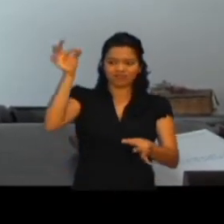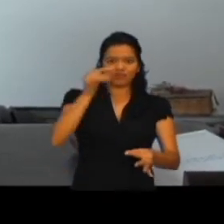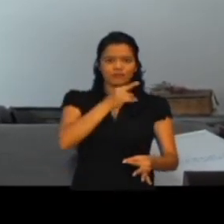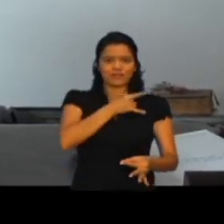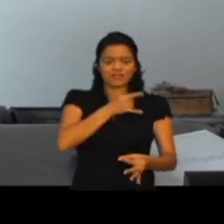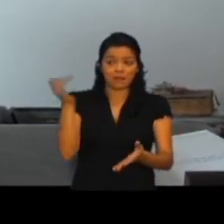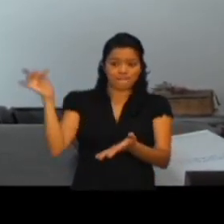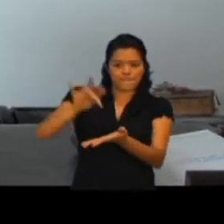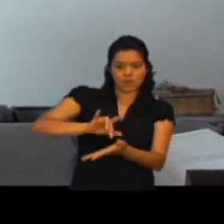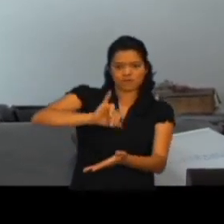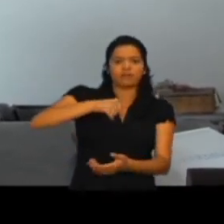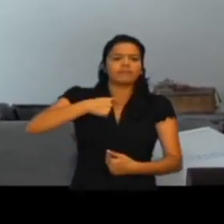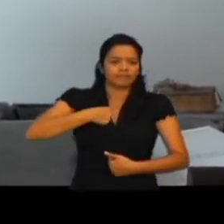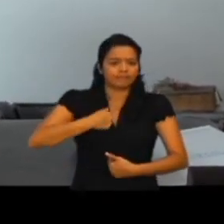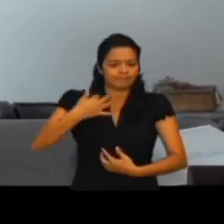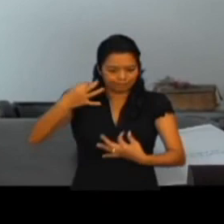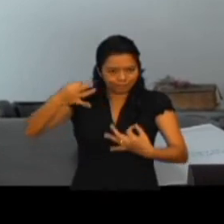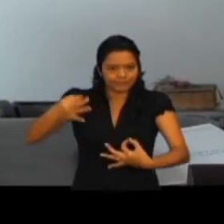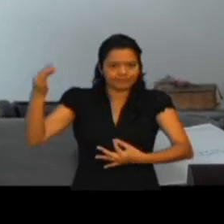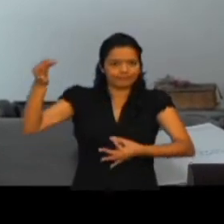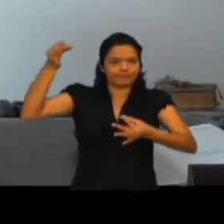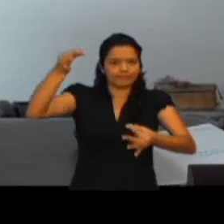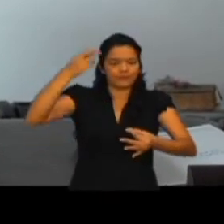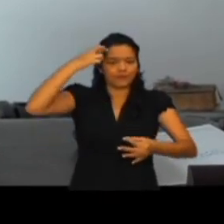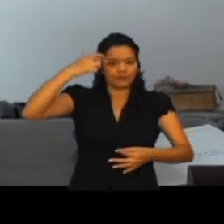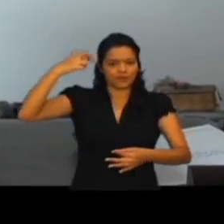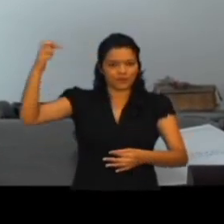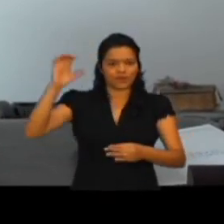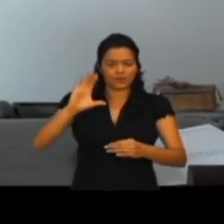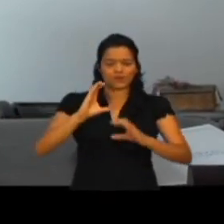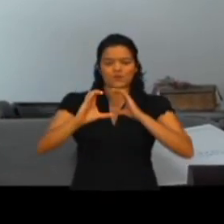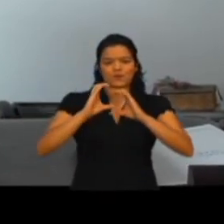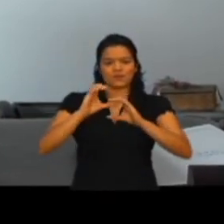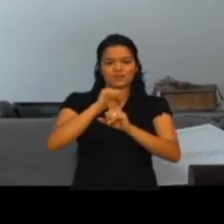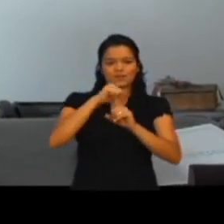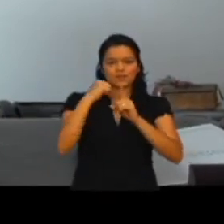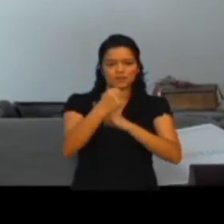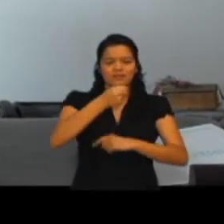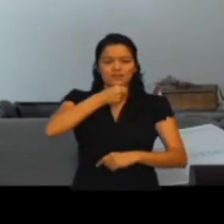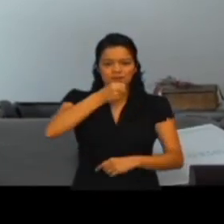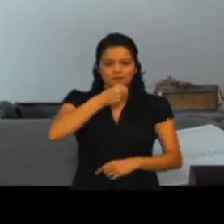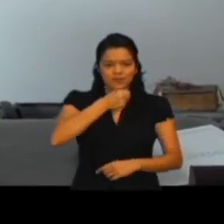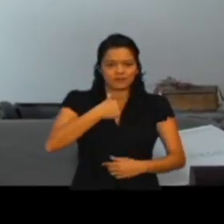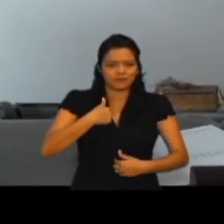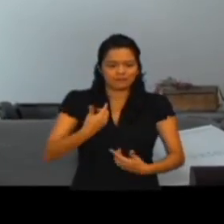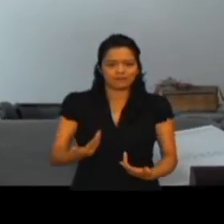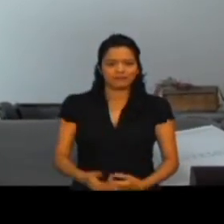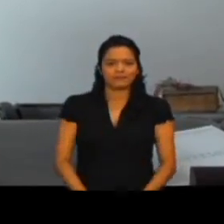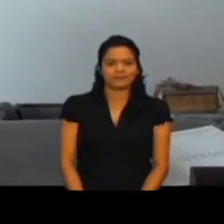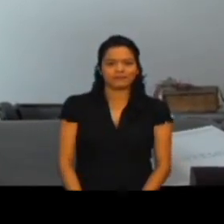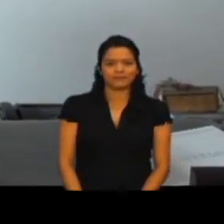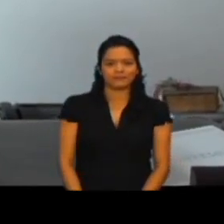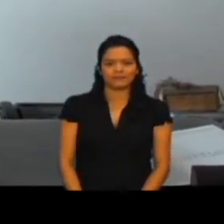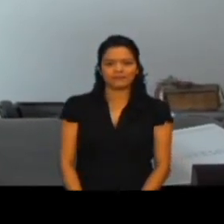la primera persona que llegó graduada de una universidad con su diploma de profesional en comunicación social y periodismo.